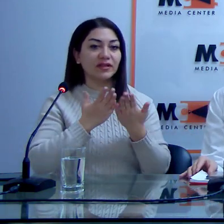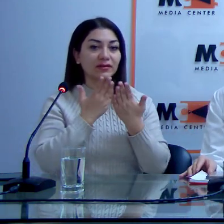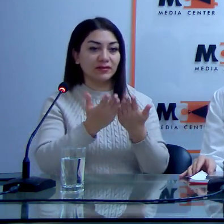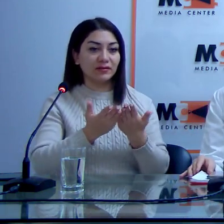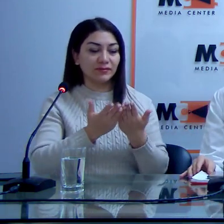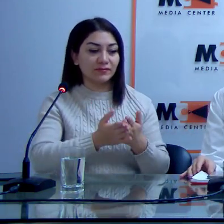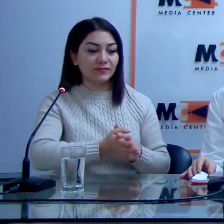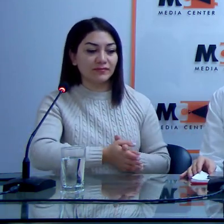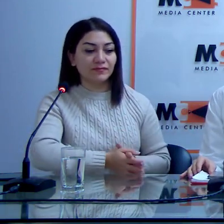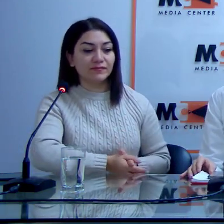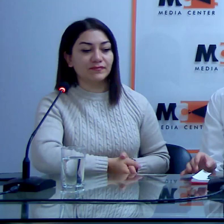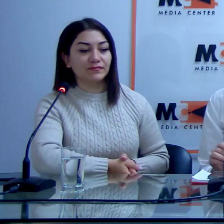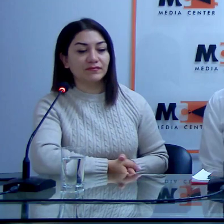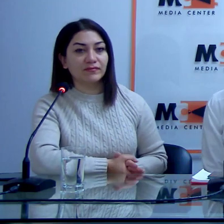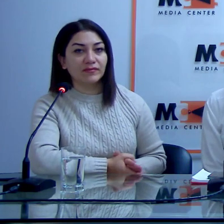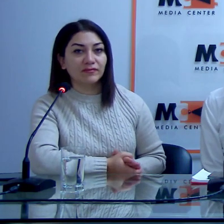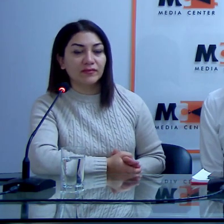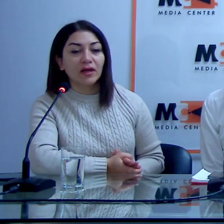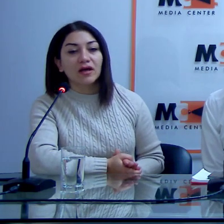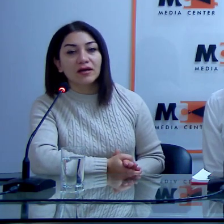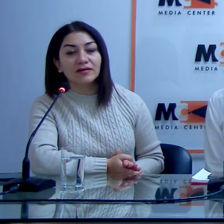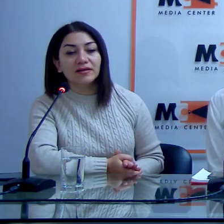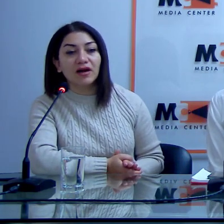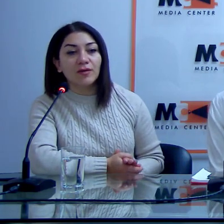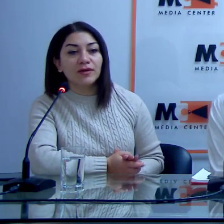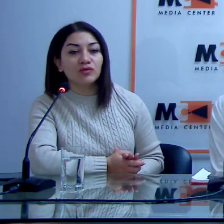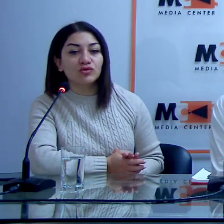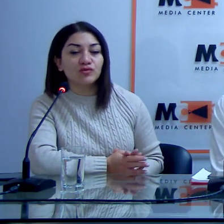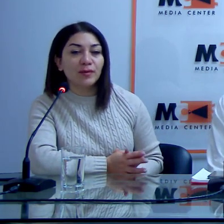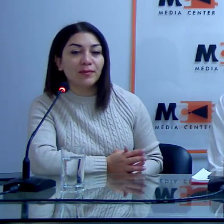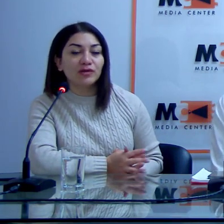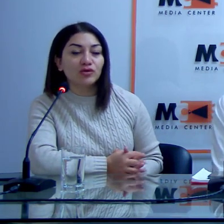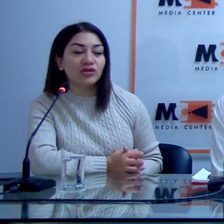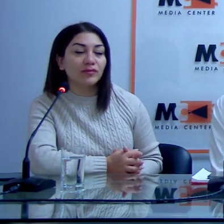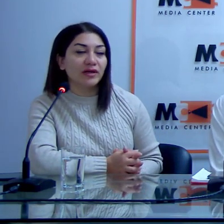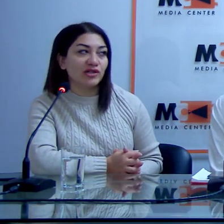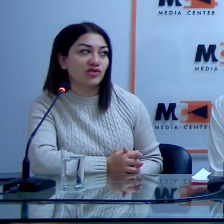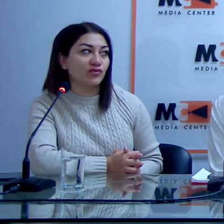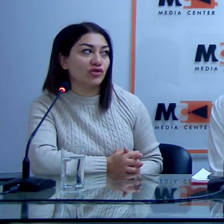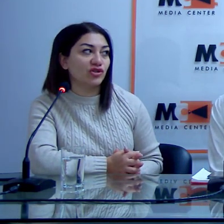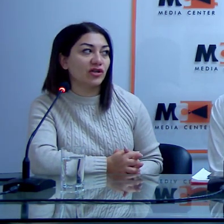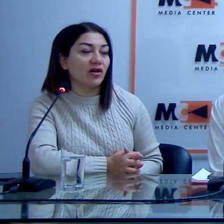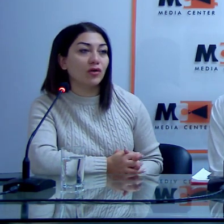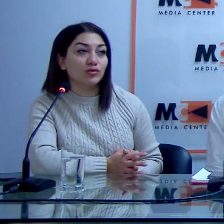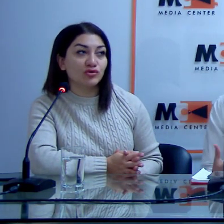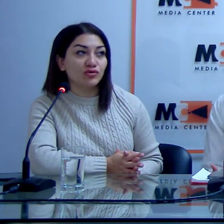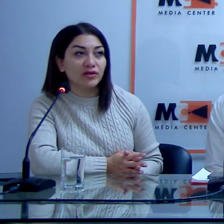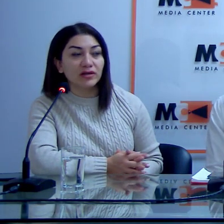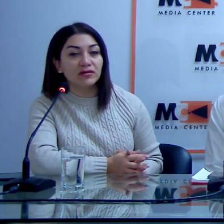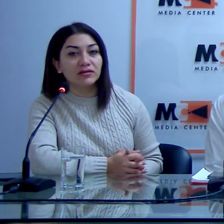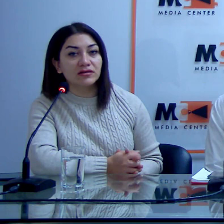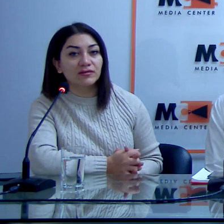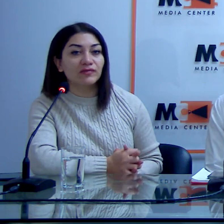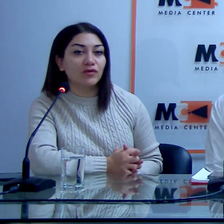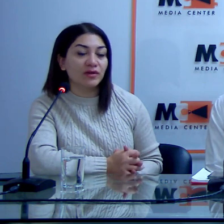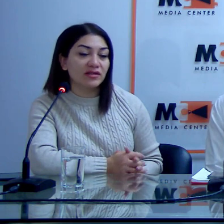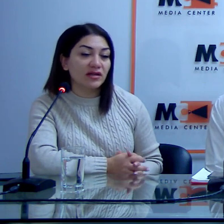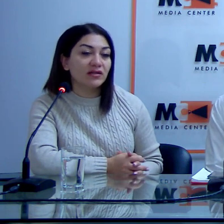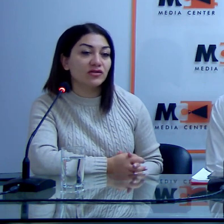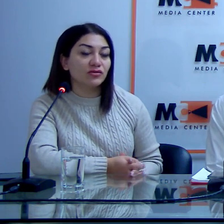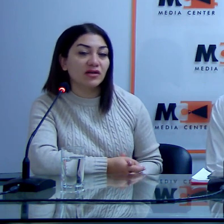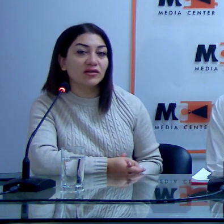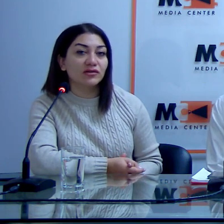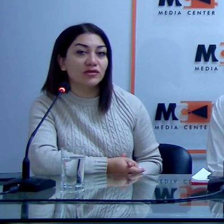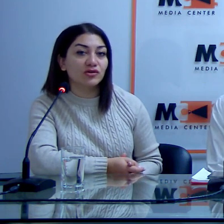կարդալը ծովնոտ ընդք քդի։ Խնդիրը կարում է ուսուցման մեթոդի մեջ, ոչ թե կարողությունների, ըստ իմ